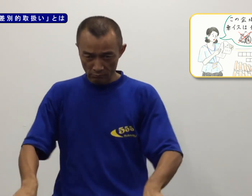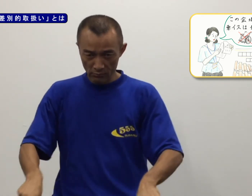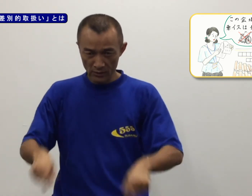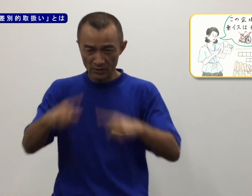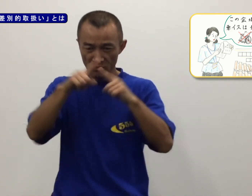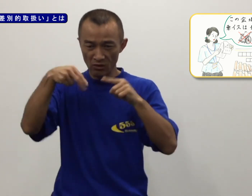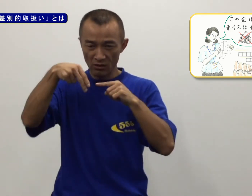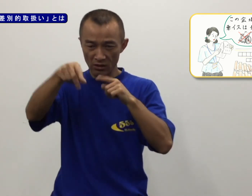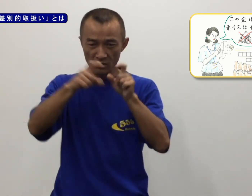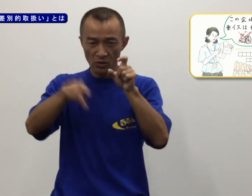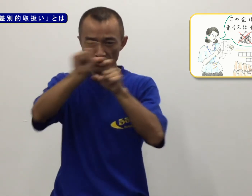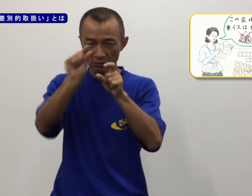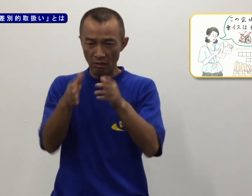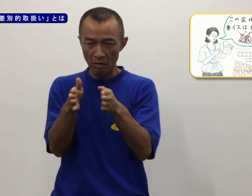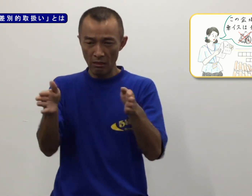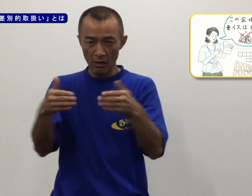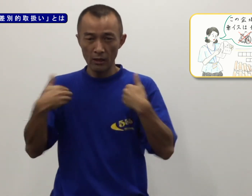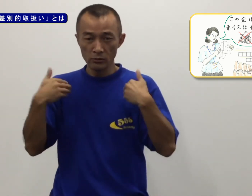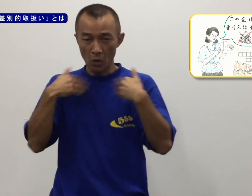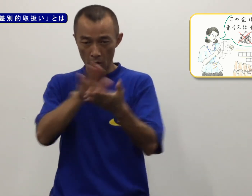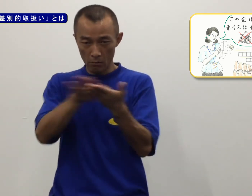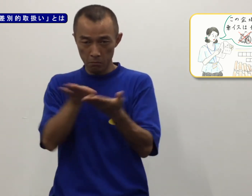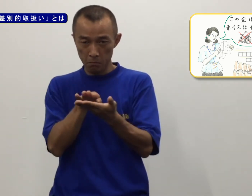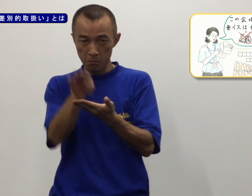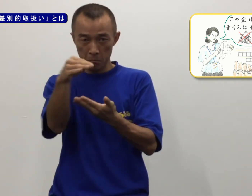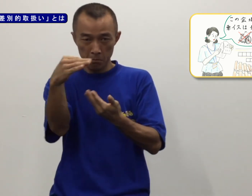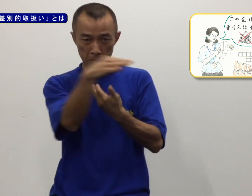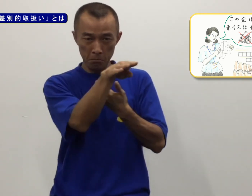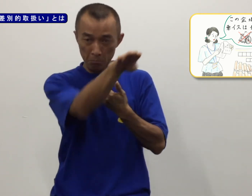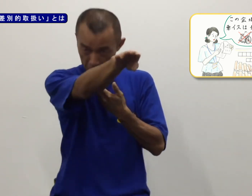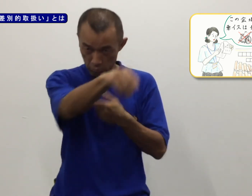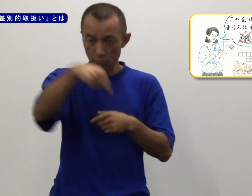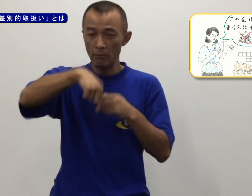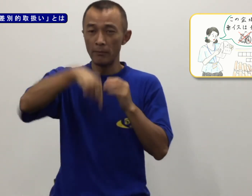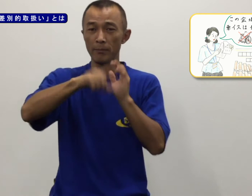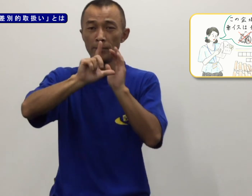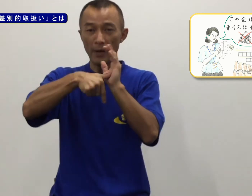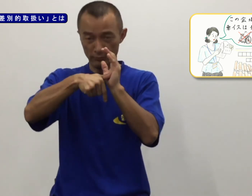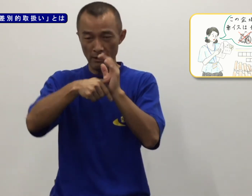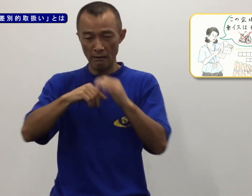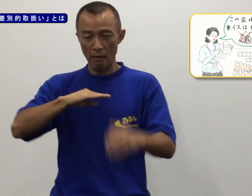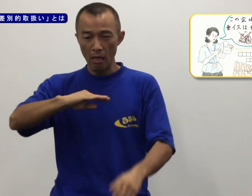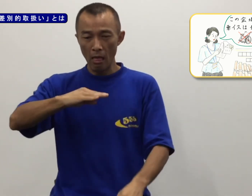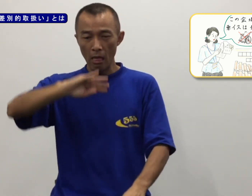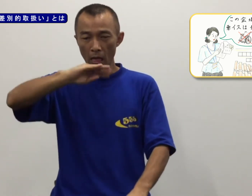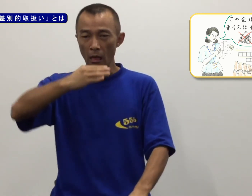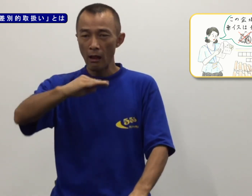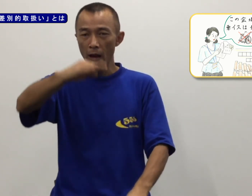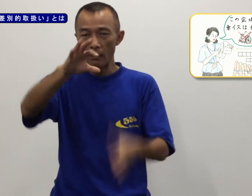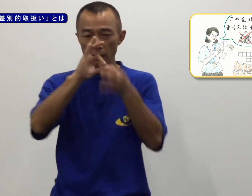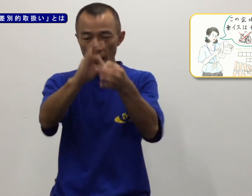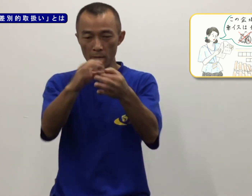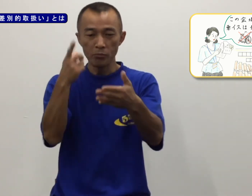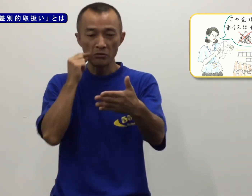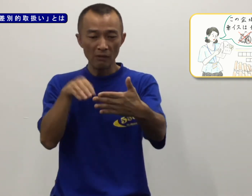必要な広い通路などアクセス可能な経路がなく階段しかないため